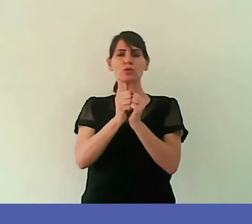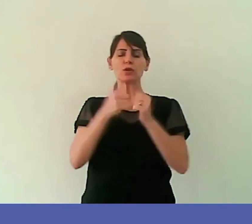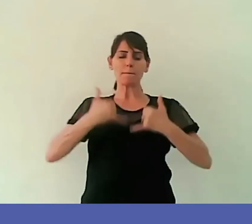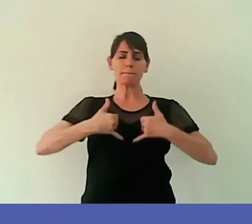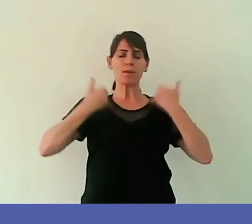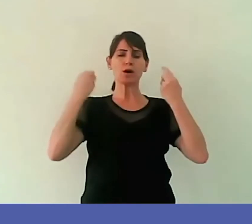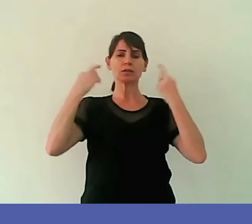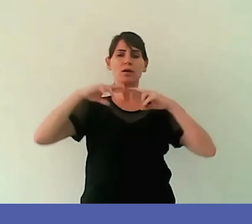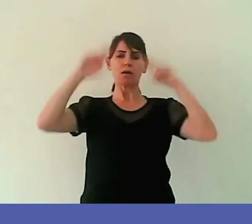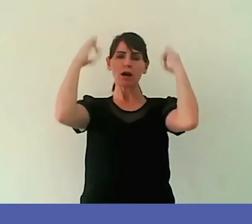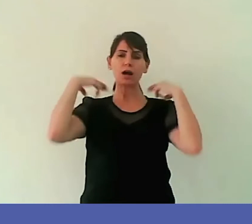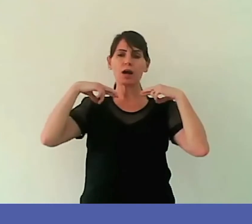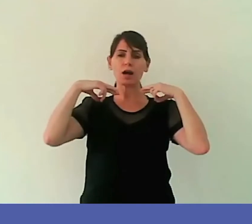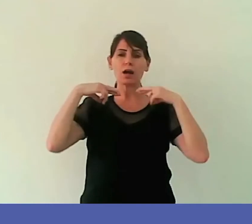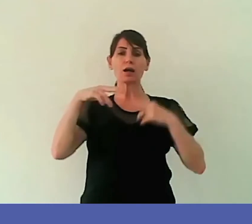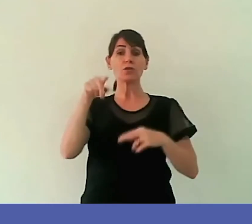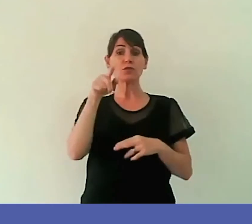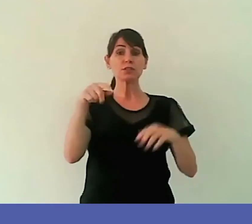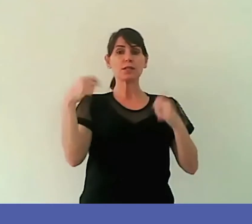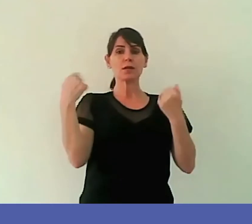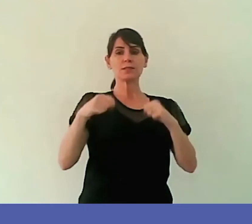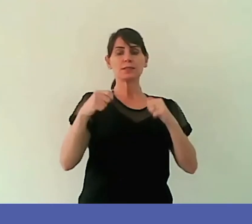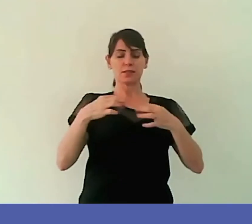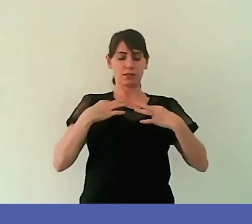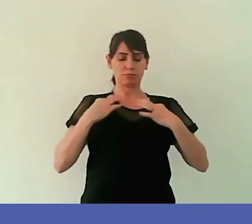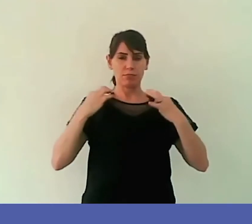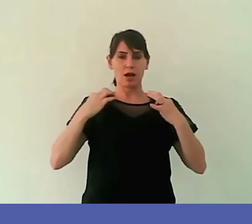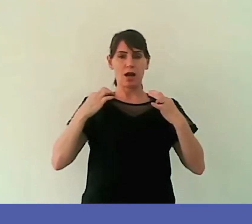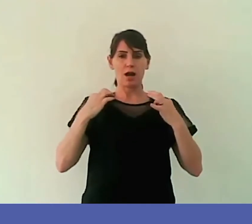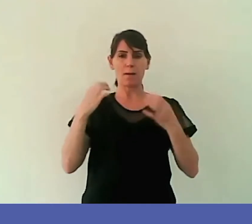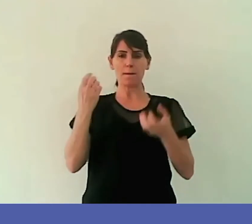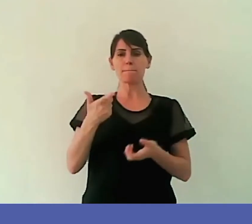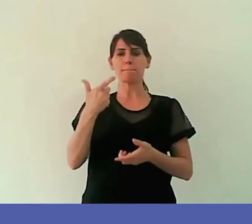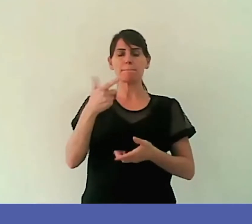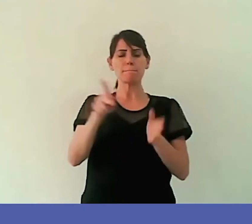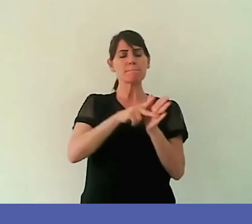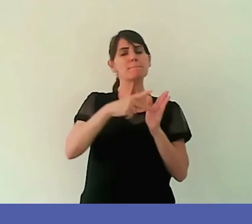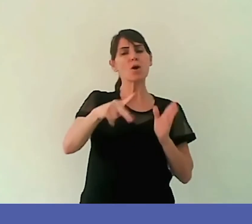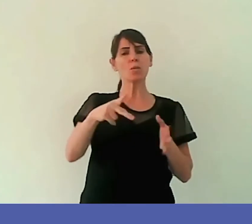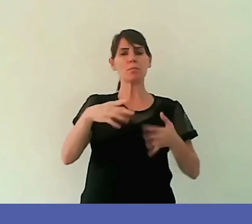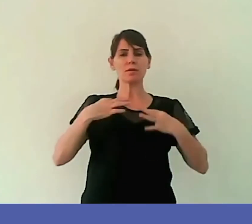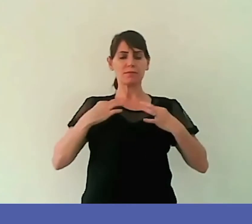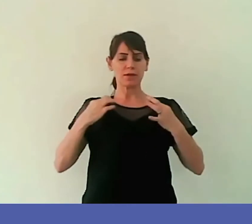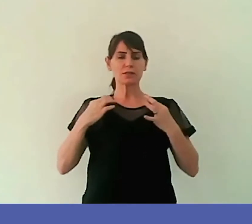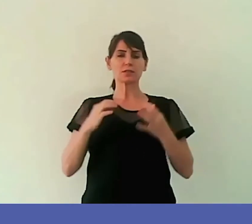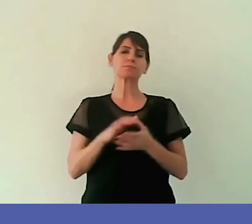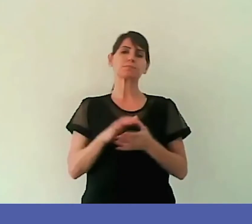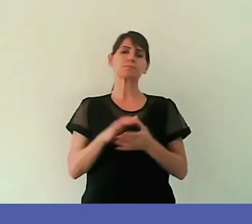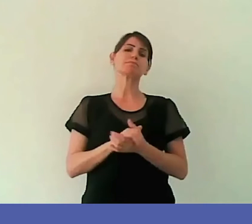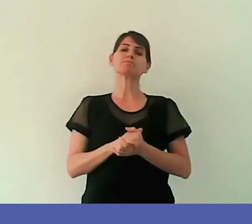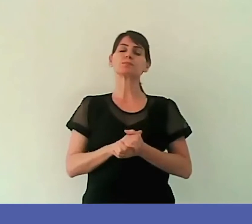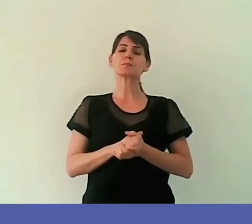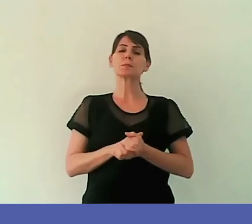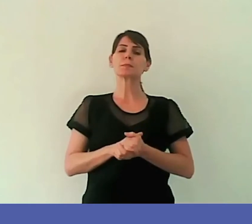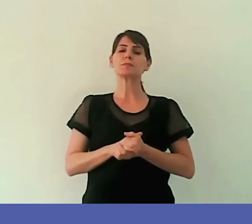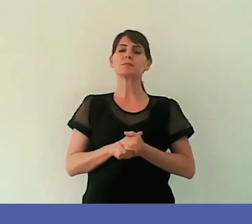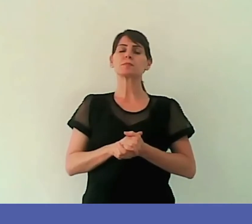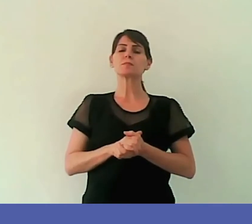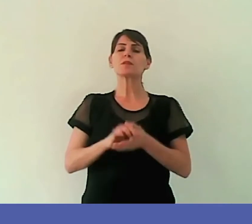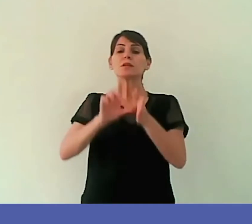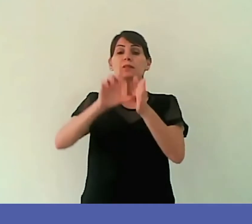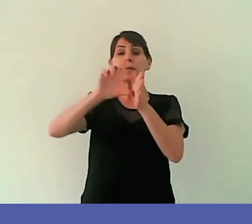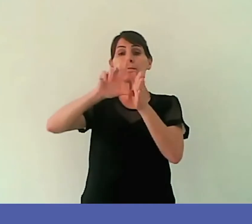Então você tem que ter uma veste nupcial, tá? Então, vou continuar lendo. Compõe-se, depois em